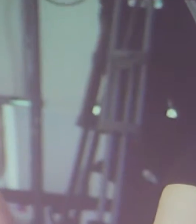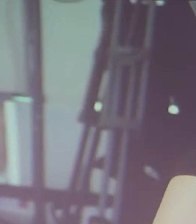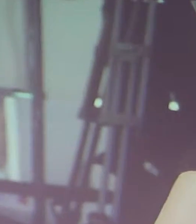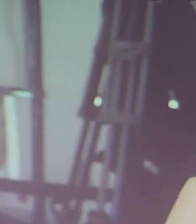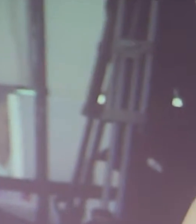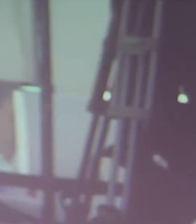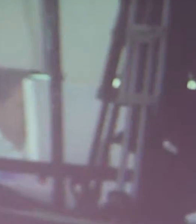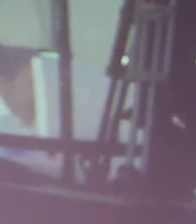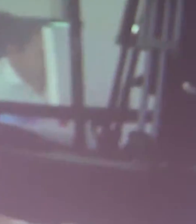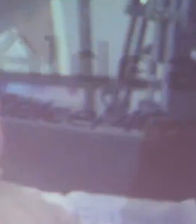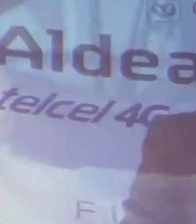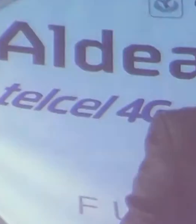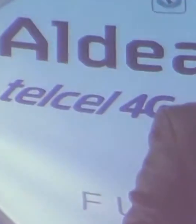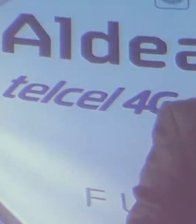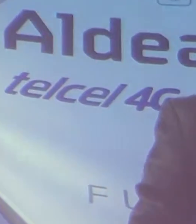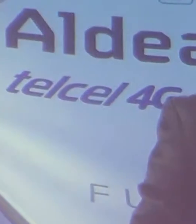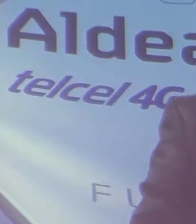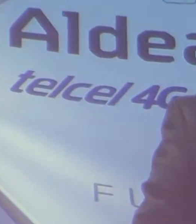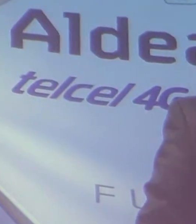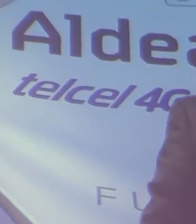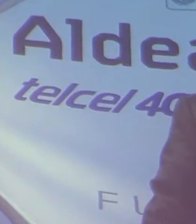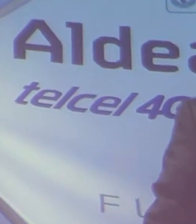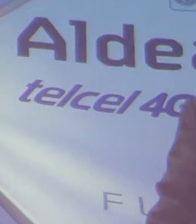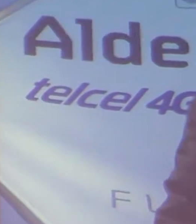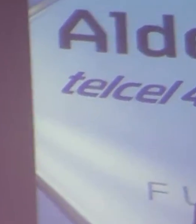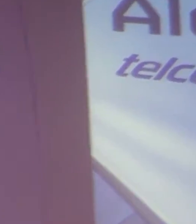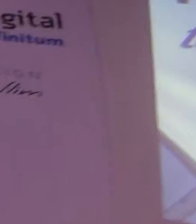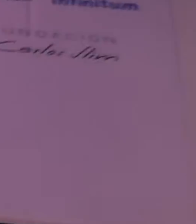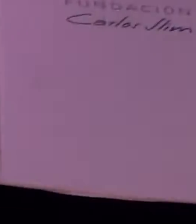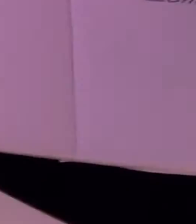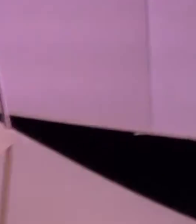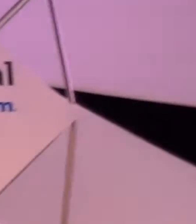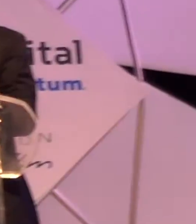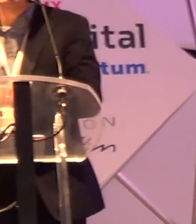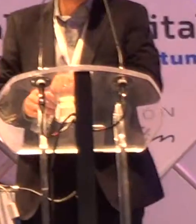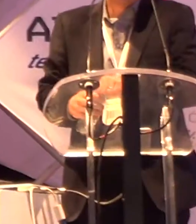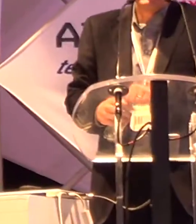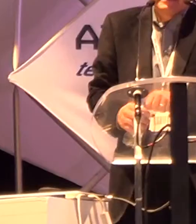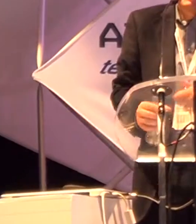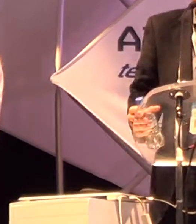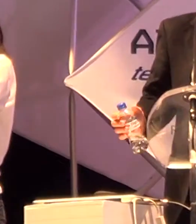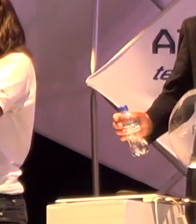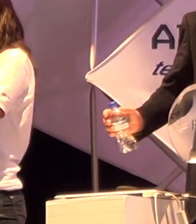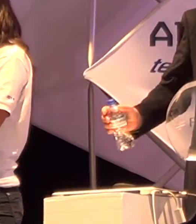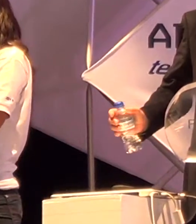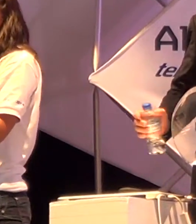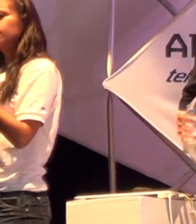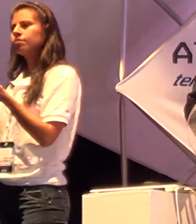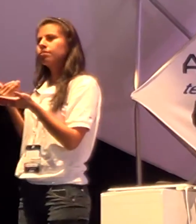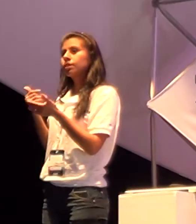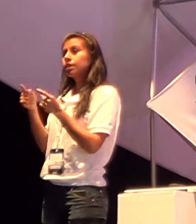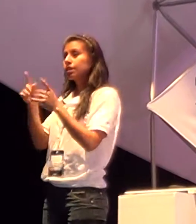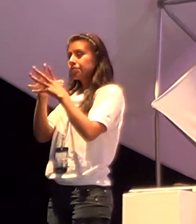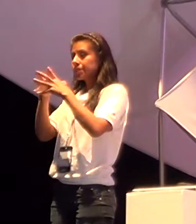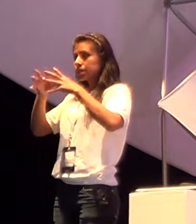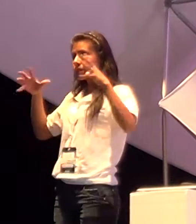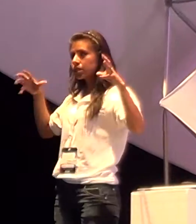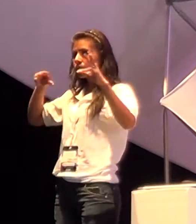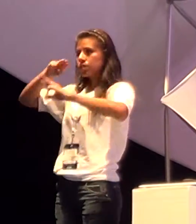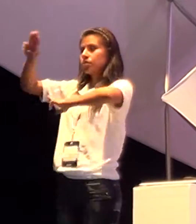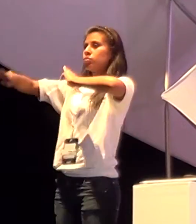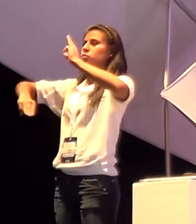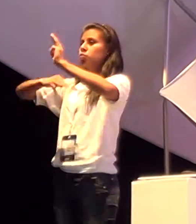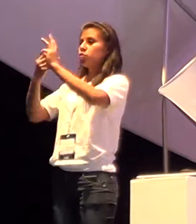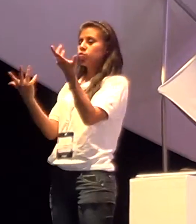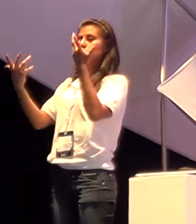Este evento es muy importante, seguro, es un evento que ganó el pasado el evento más grande del mundo de inclusión